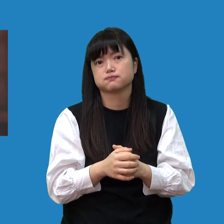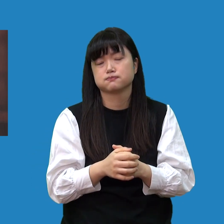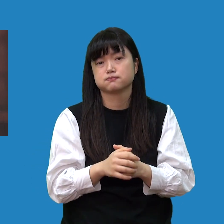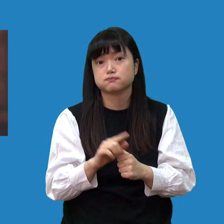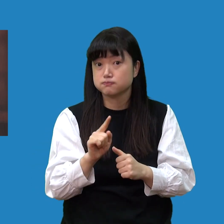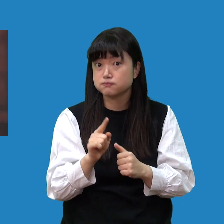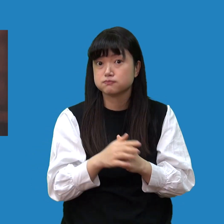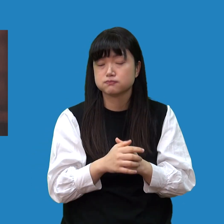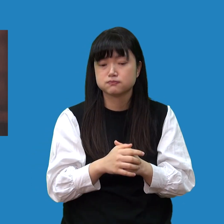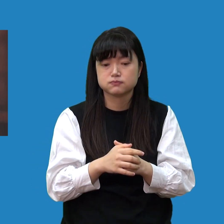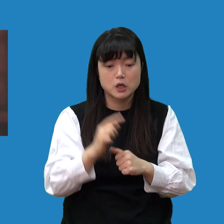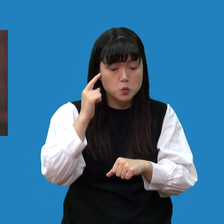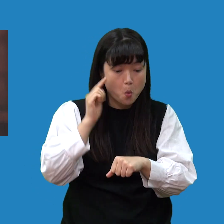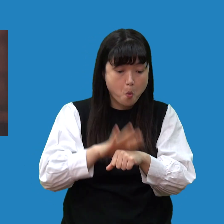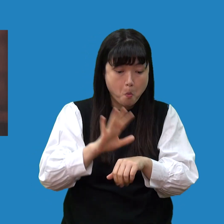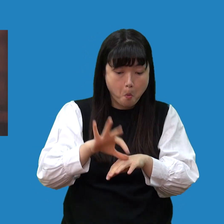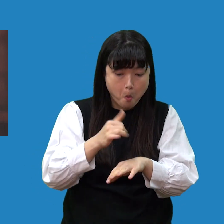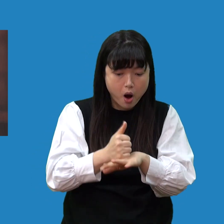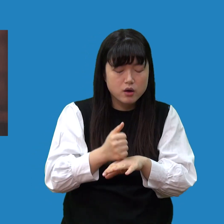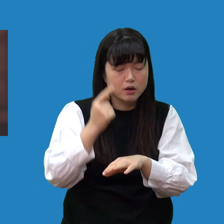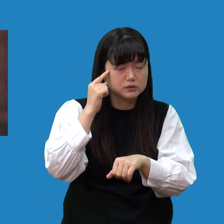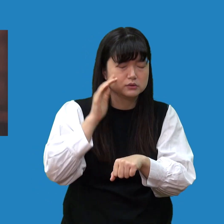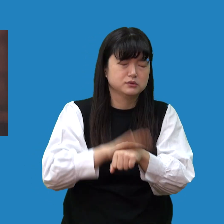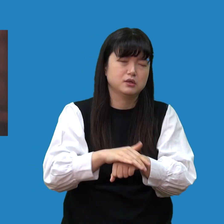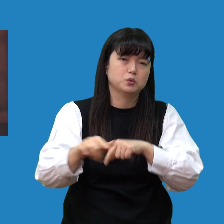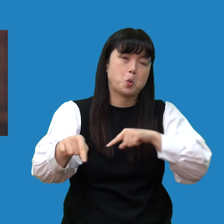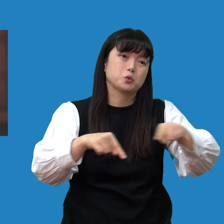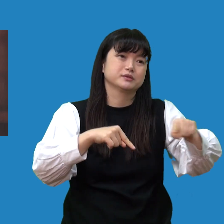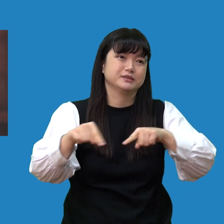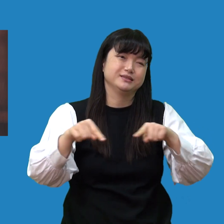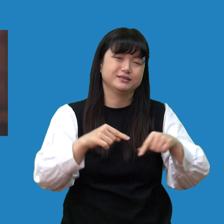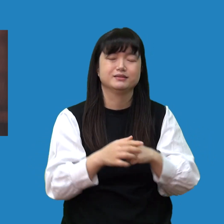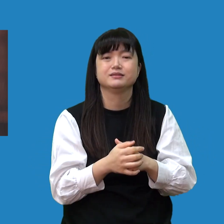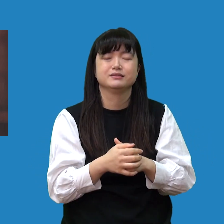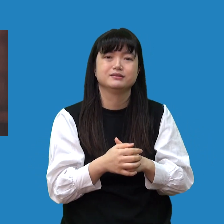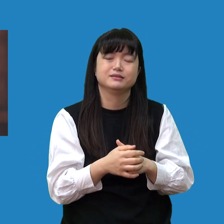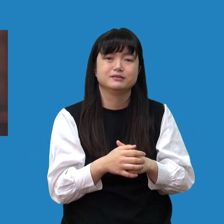모두가 그의 지혜로운 통치의 결과였습니다.